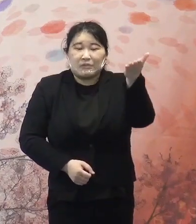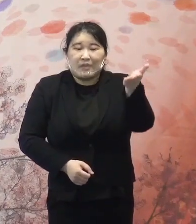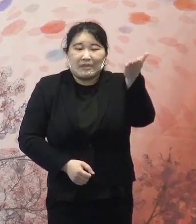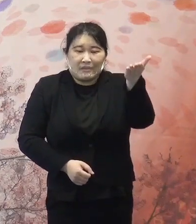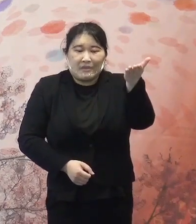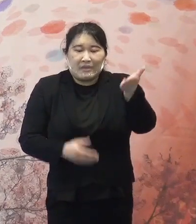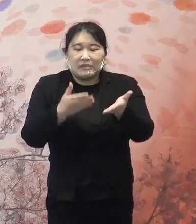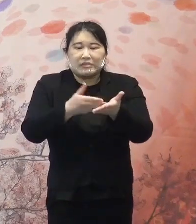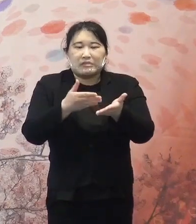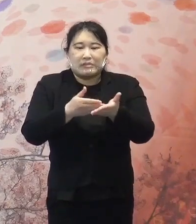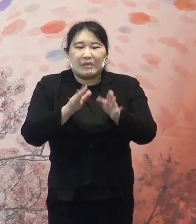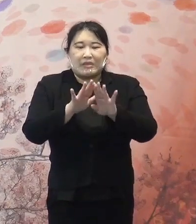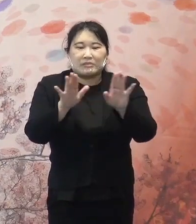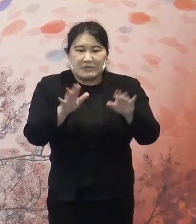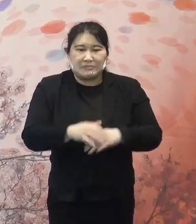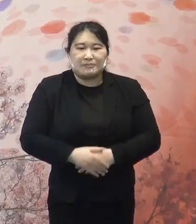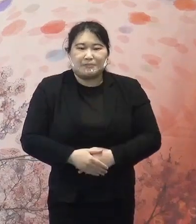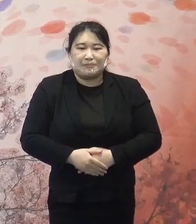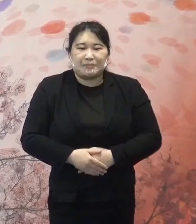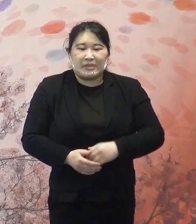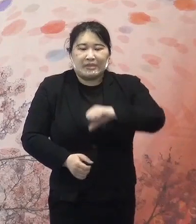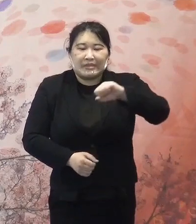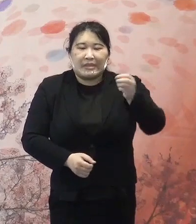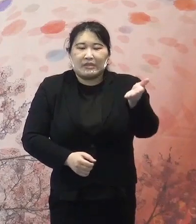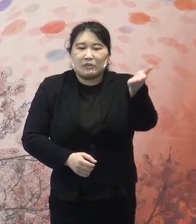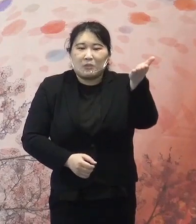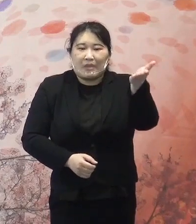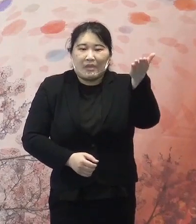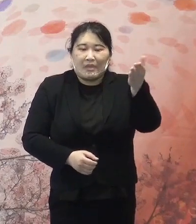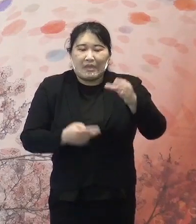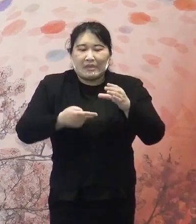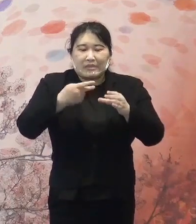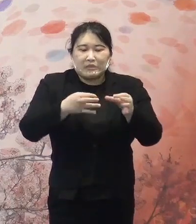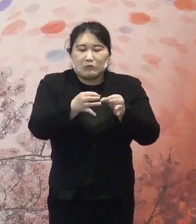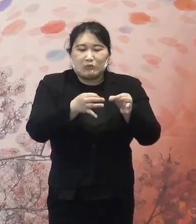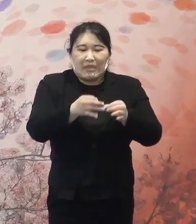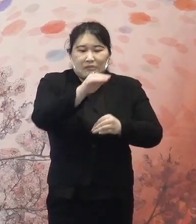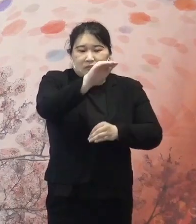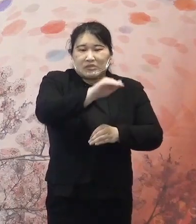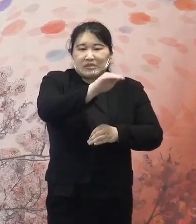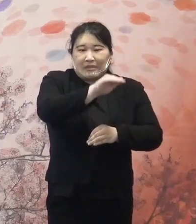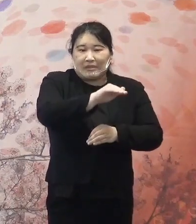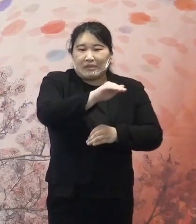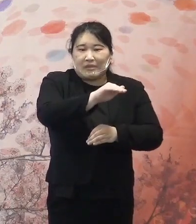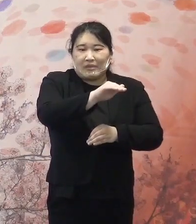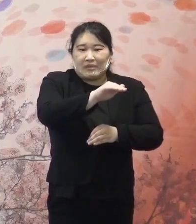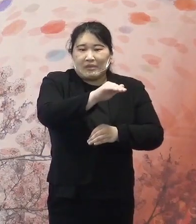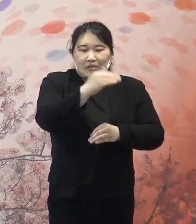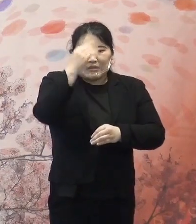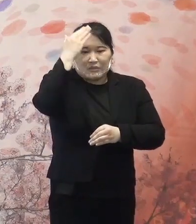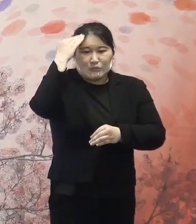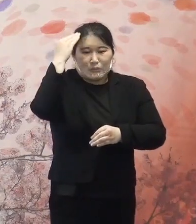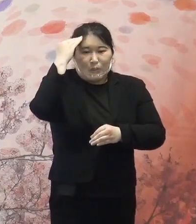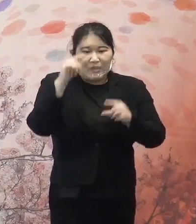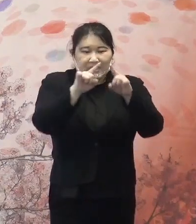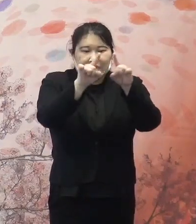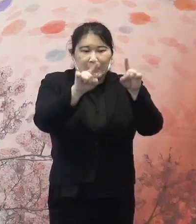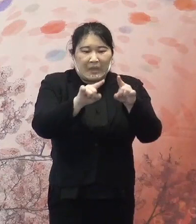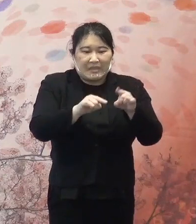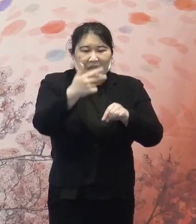いと思います。左上の飲食店の下に、黒い人型7人